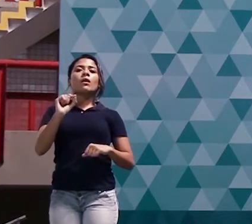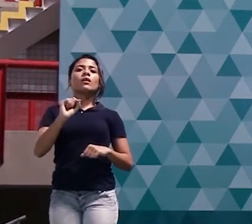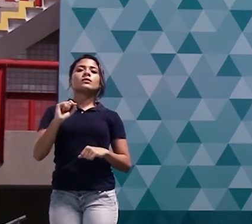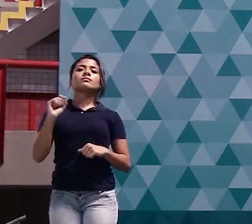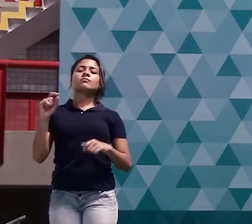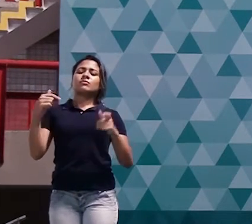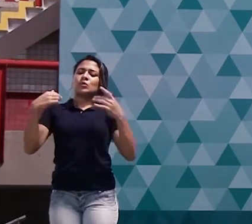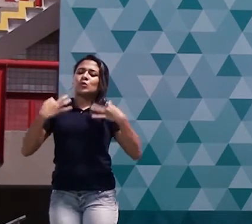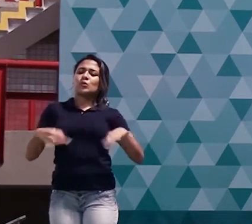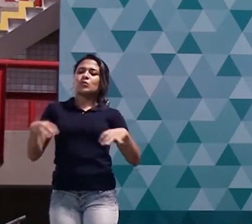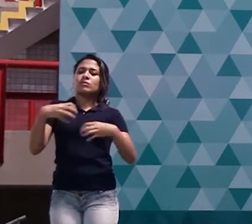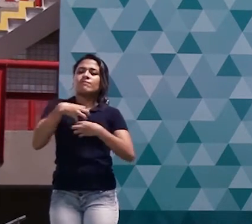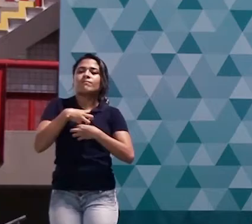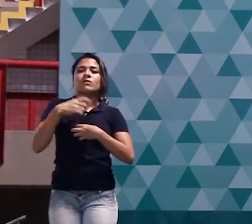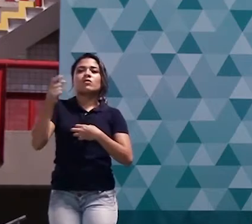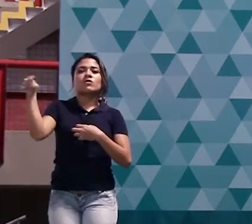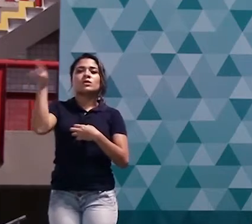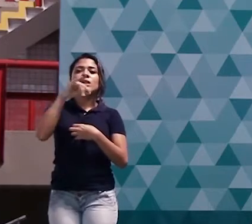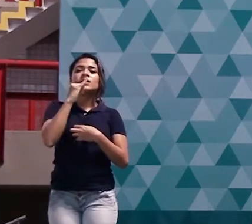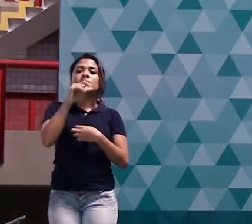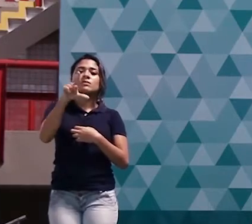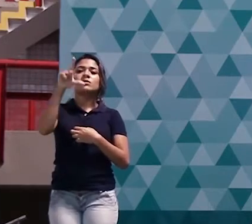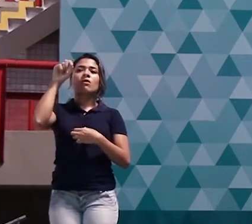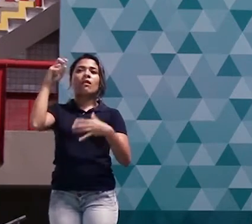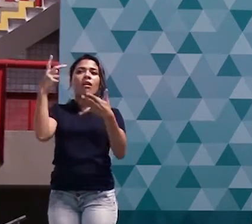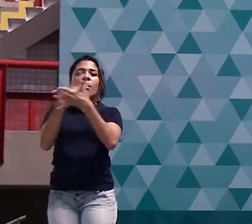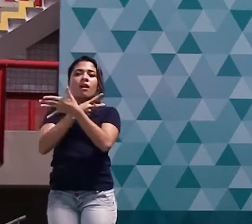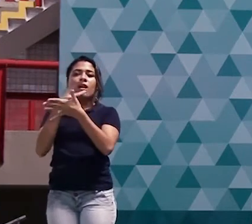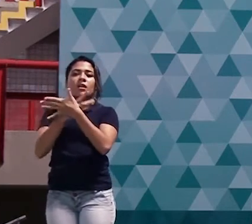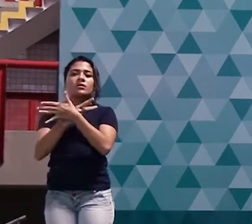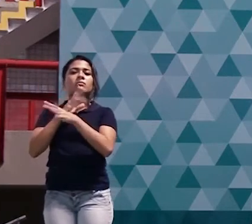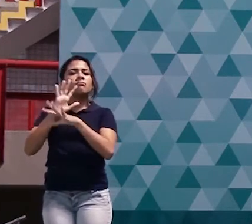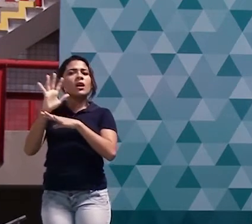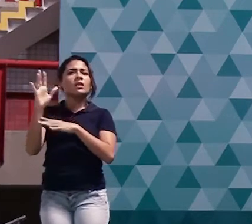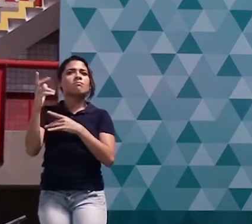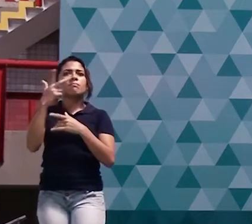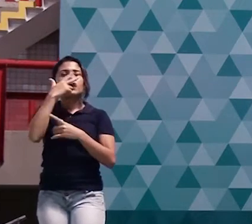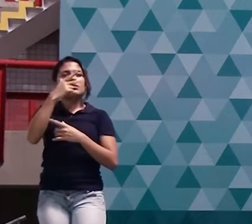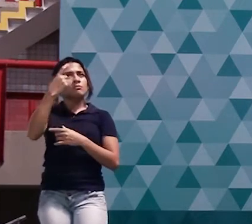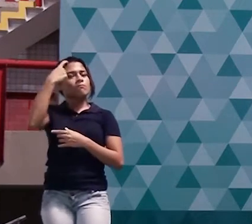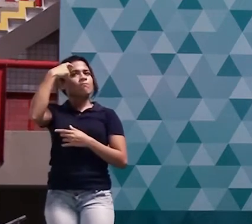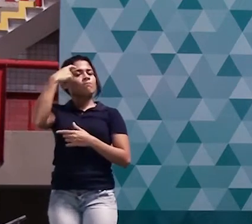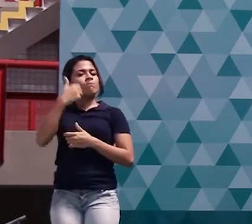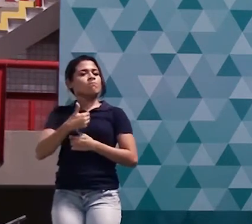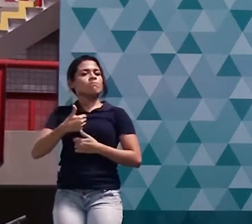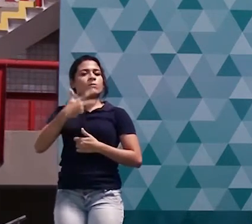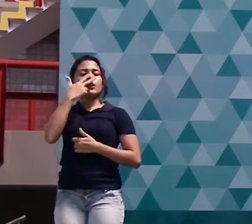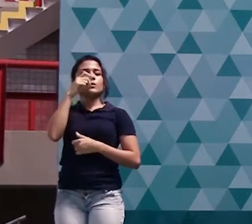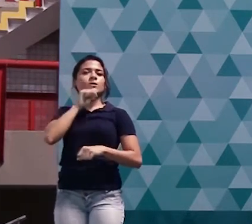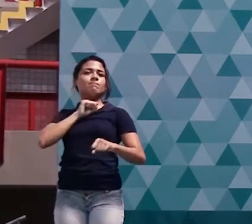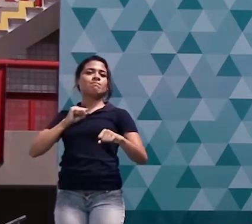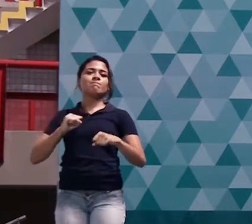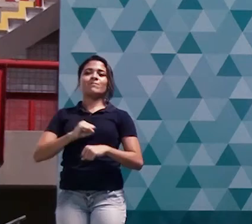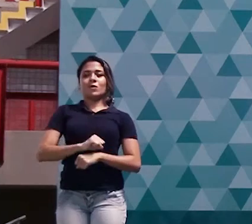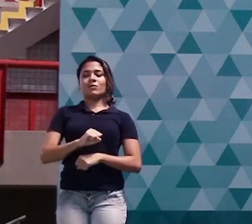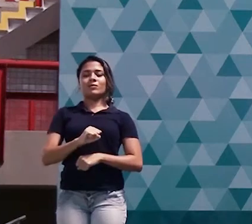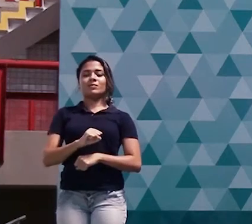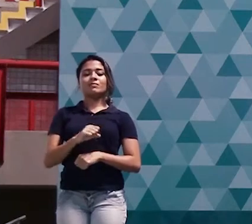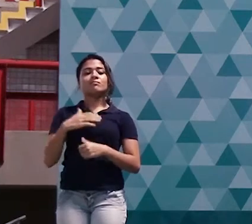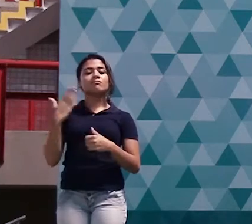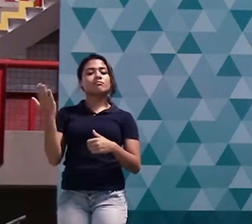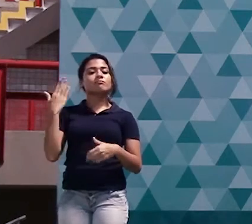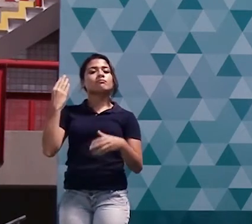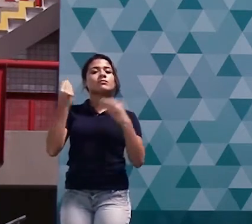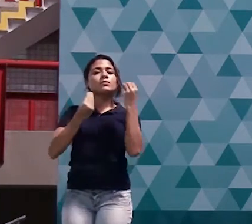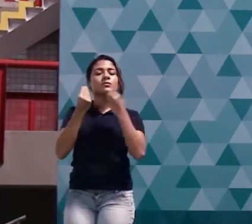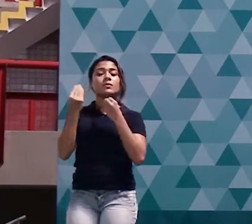você escolheu errado o seu super-herói. Então a hora da escolha é próximo ano, viu? Mas vamos lá, para as revoltas e as guerras nos últimos 9